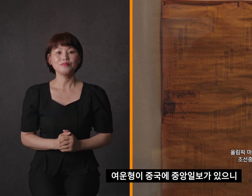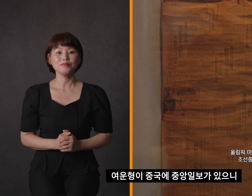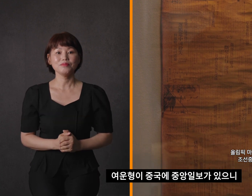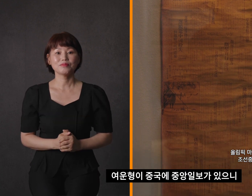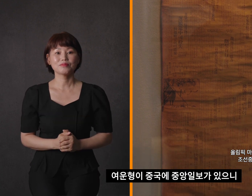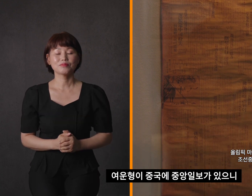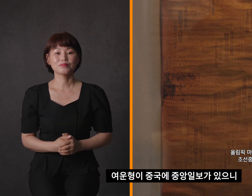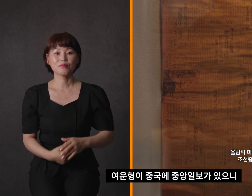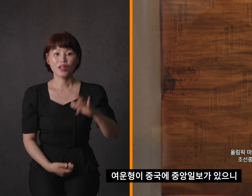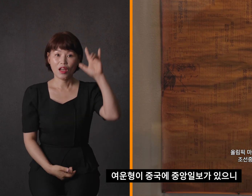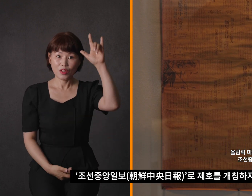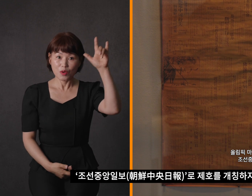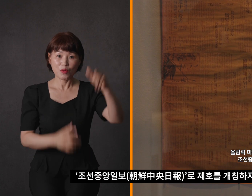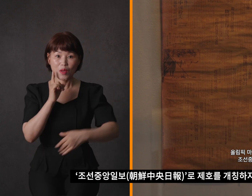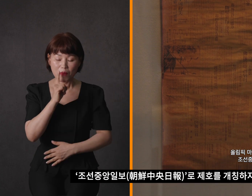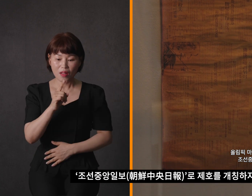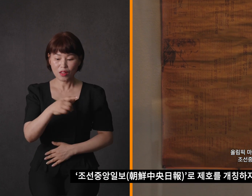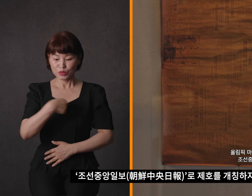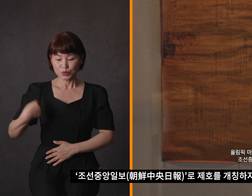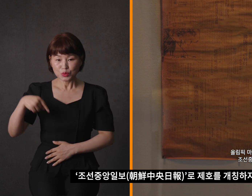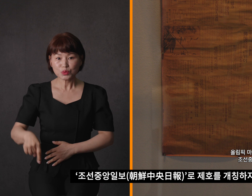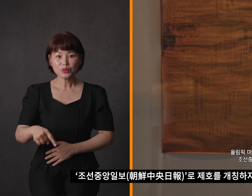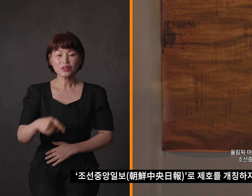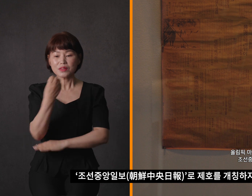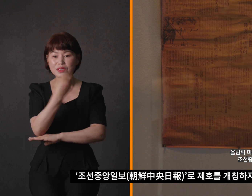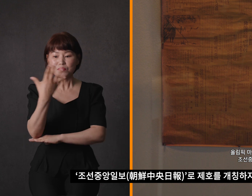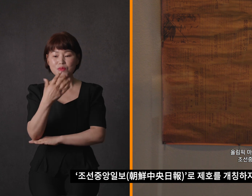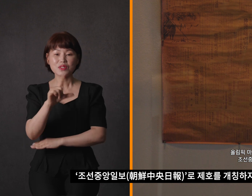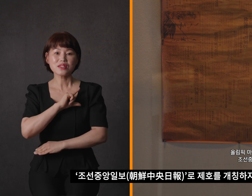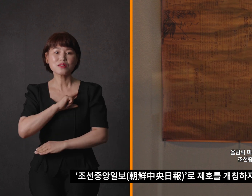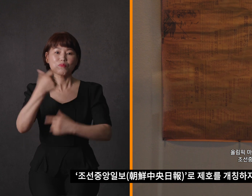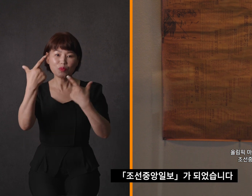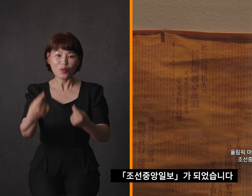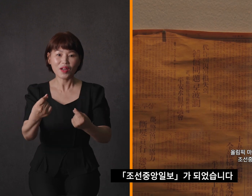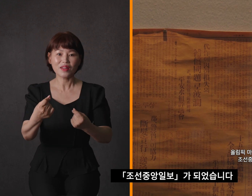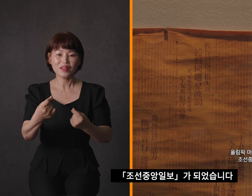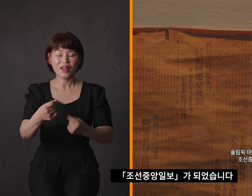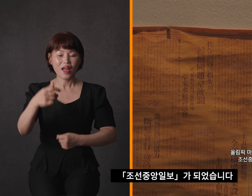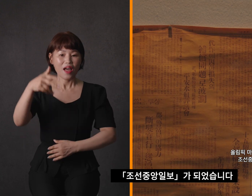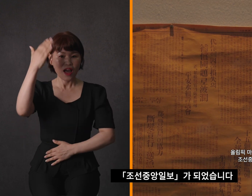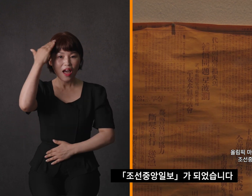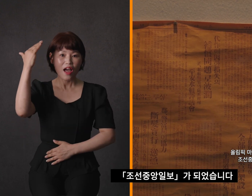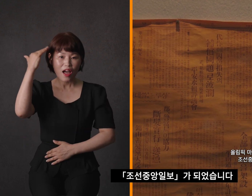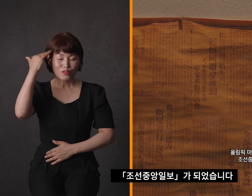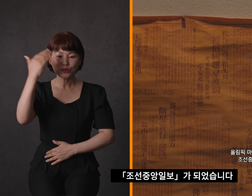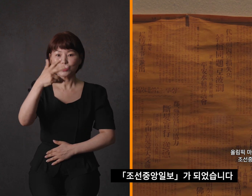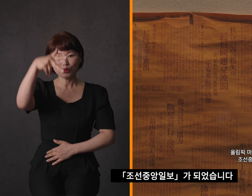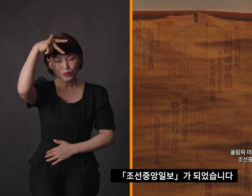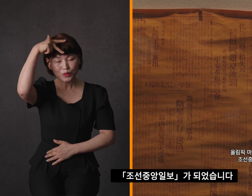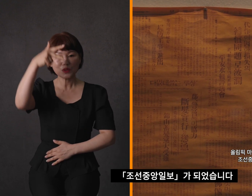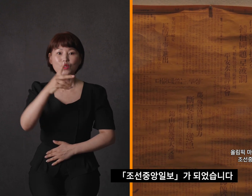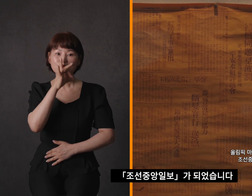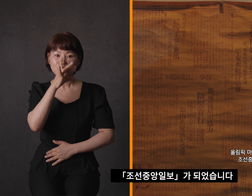여운형이 중국에 중앙일보가 있으니 조선중앙일보로 제호를 계칭하자 하여 조선중앙일보가 되었습니다.